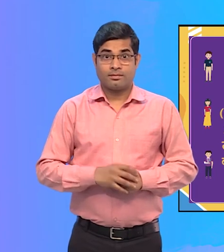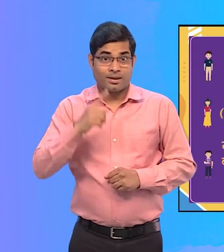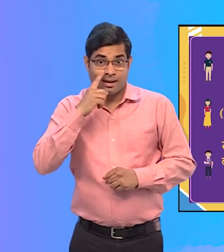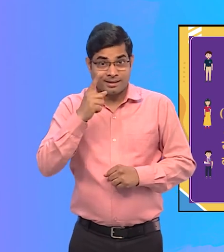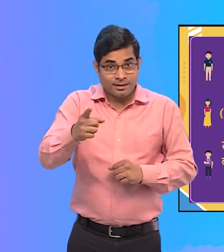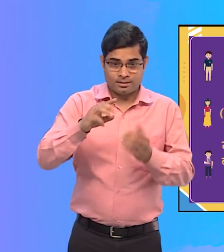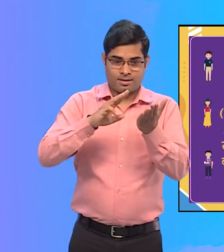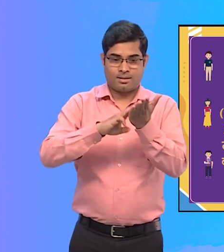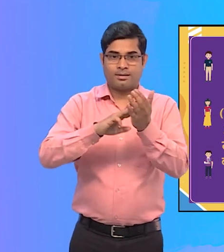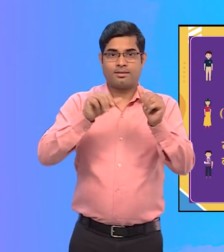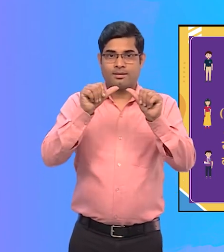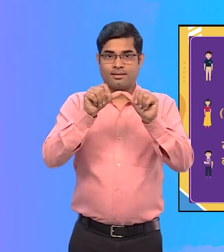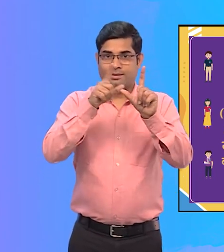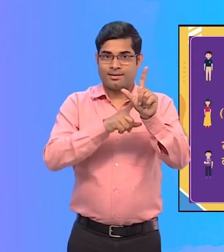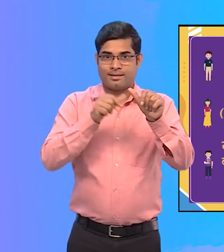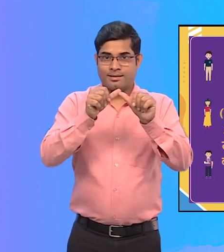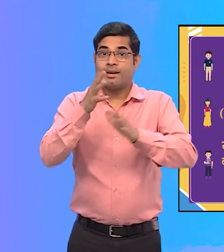कि माया जो देख नहीं सकती